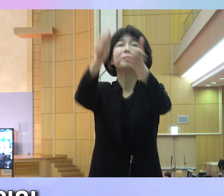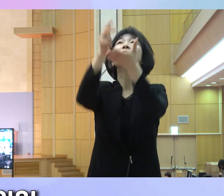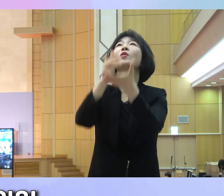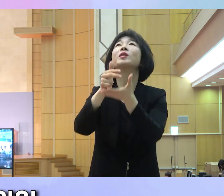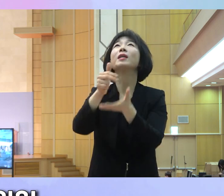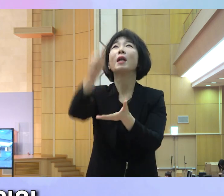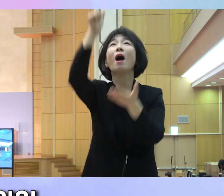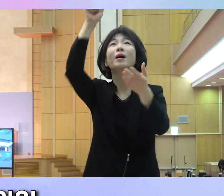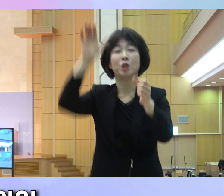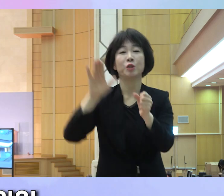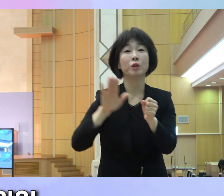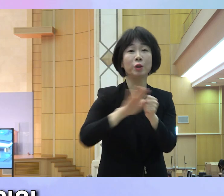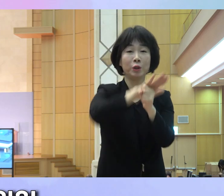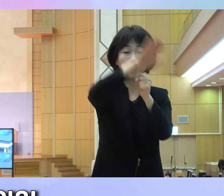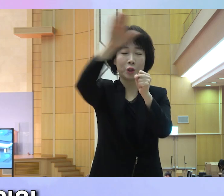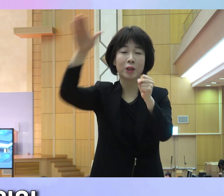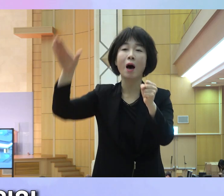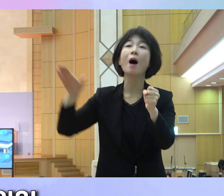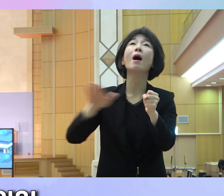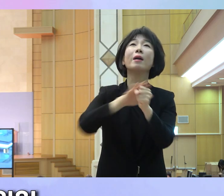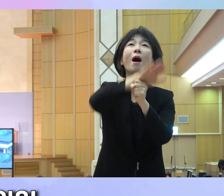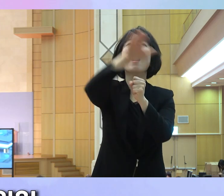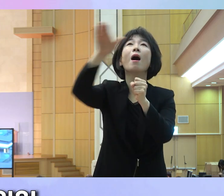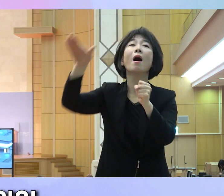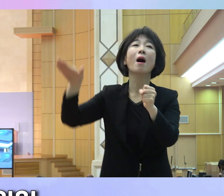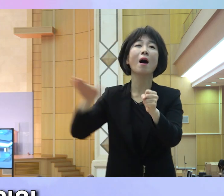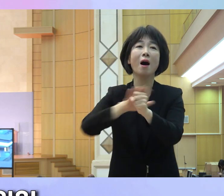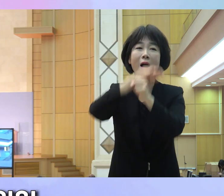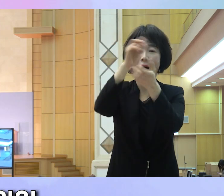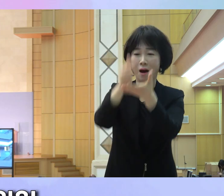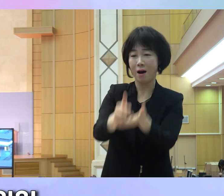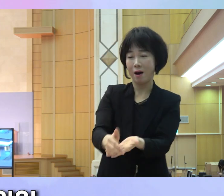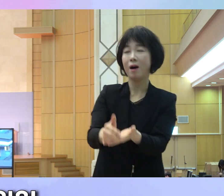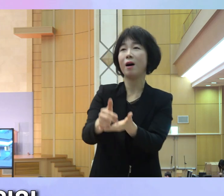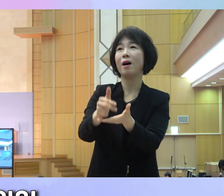거짓없으신 성실하신 그 사랑